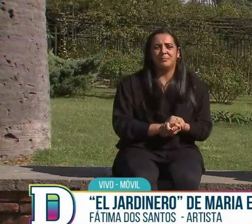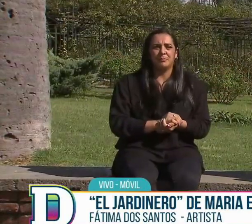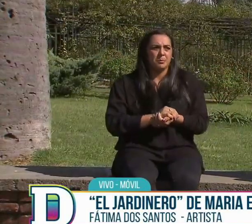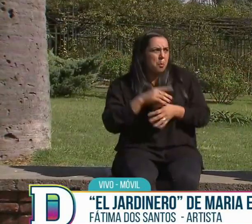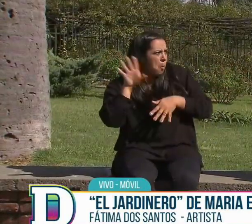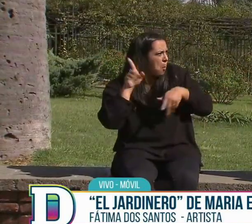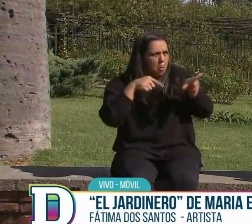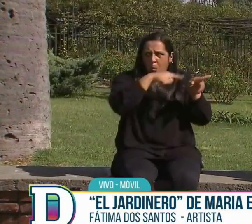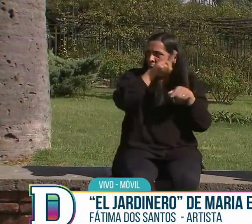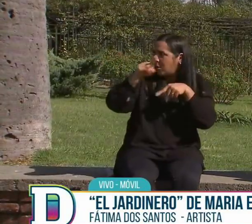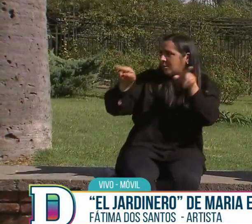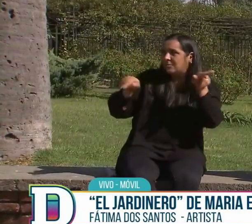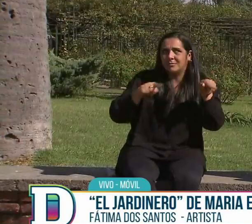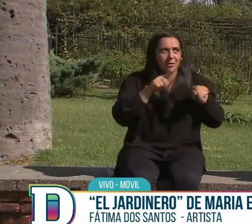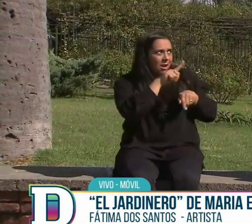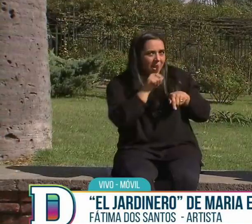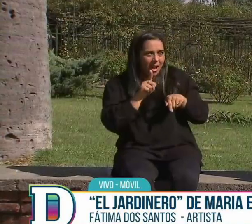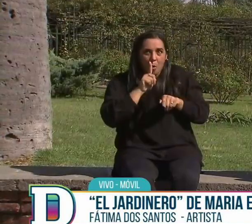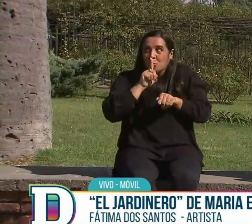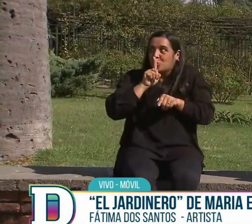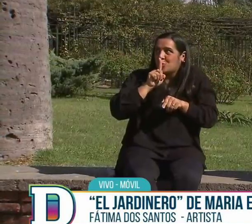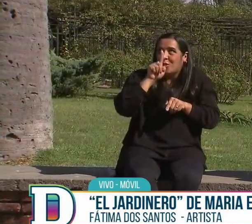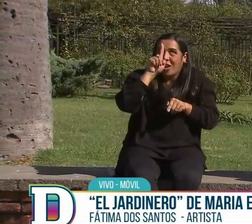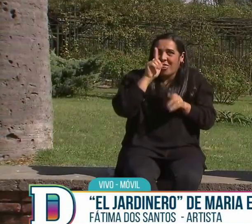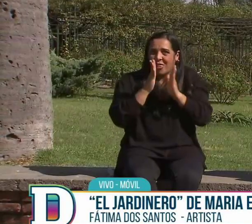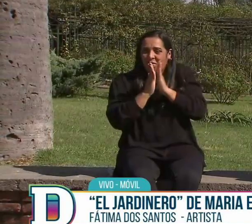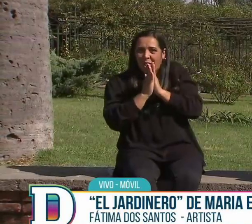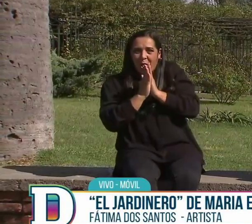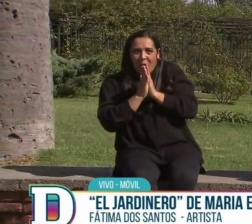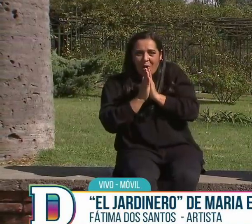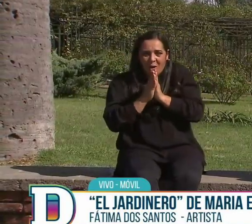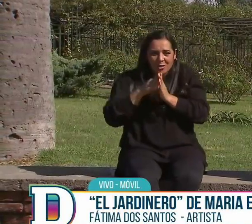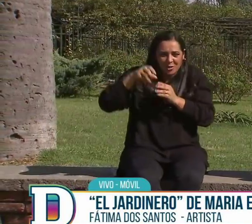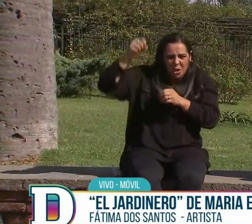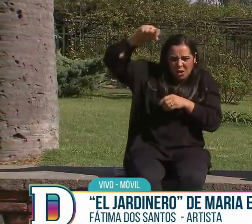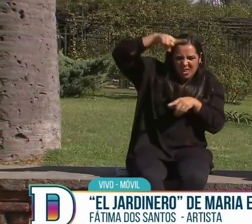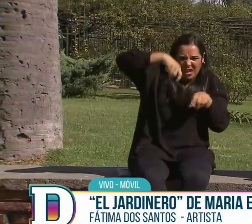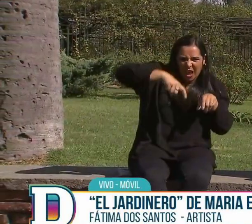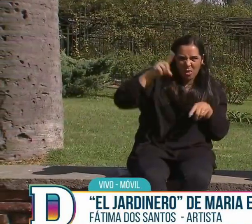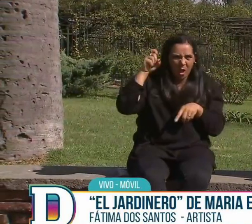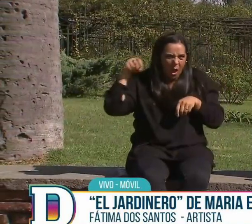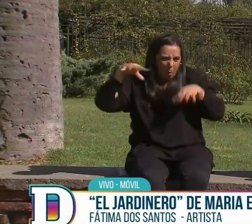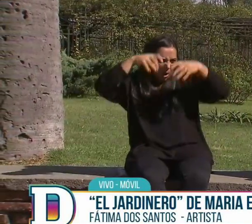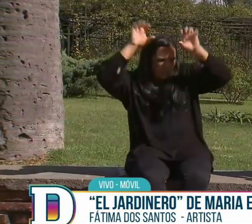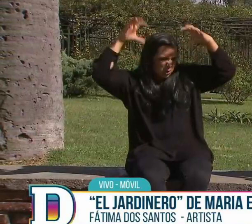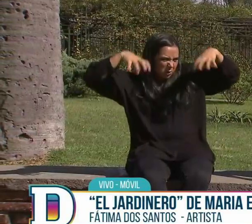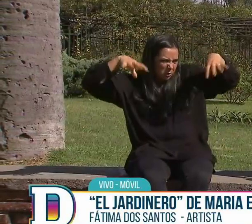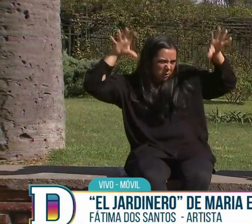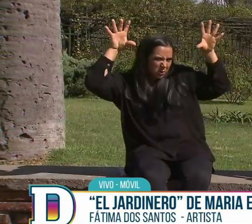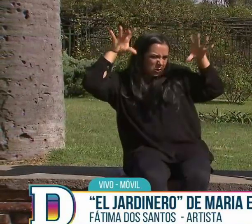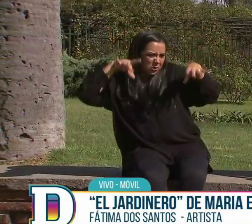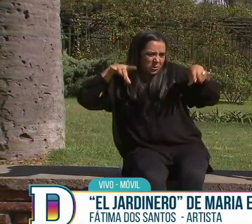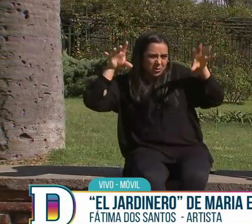Por ahí anda Dios con regadera de lluvias